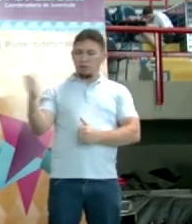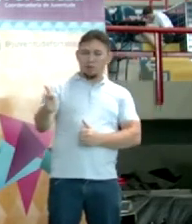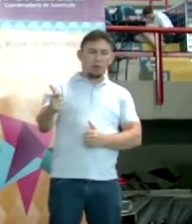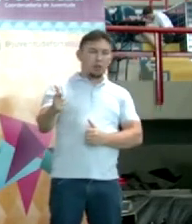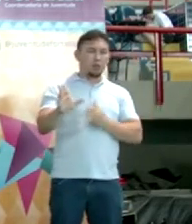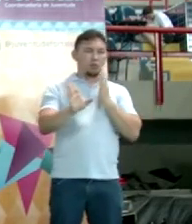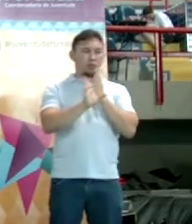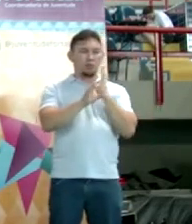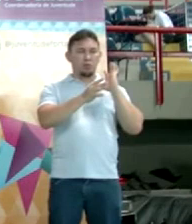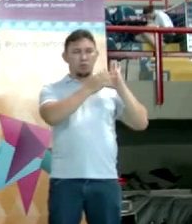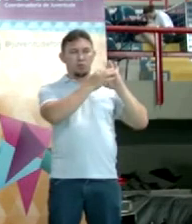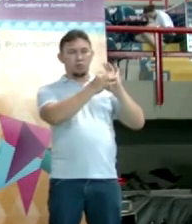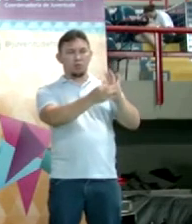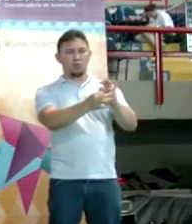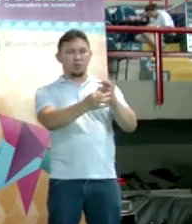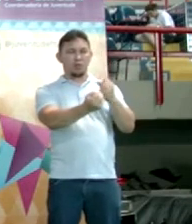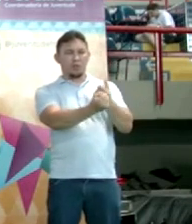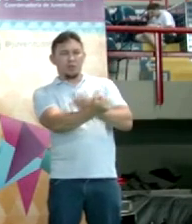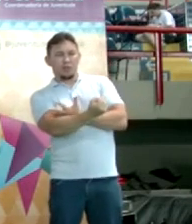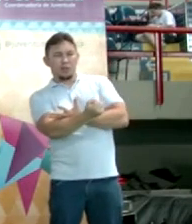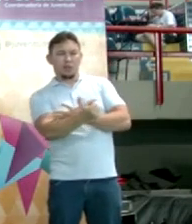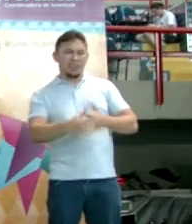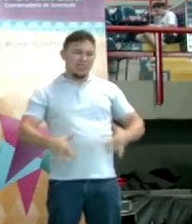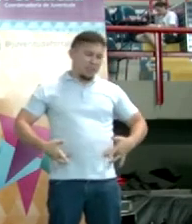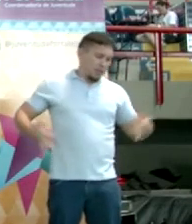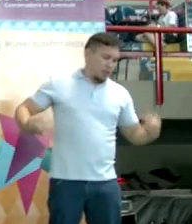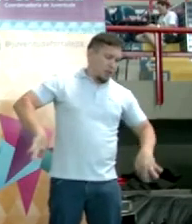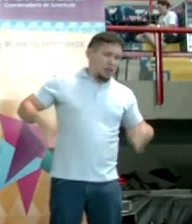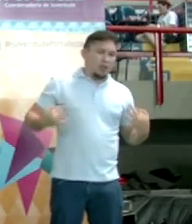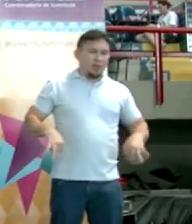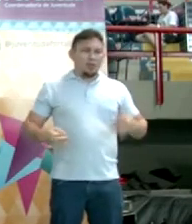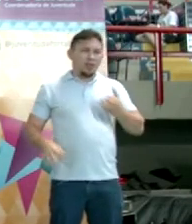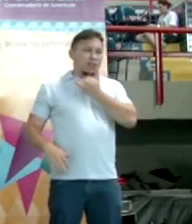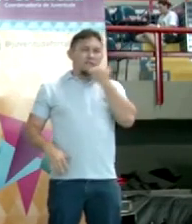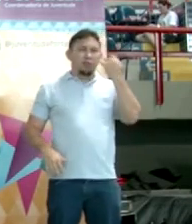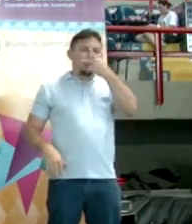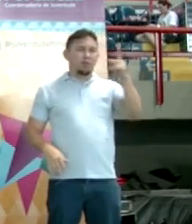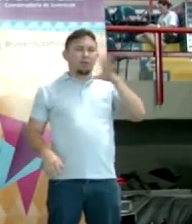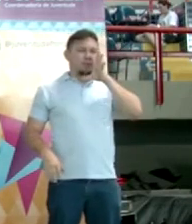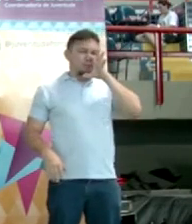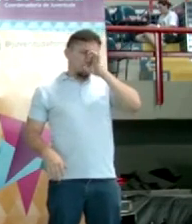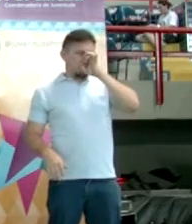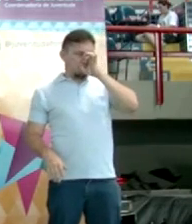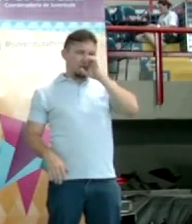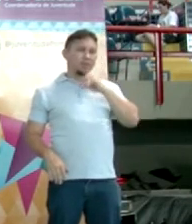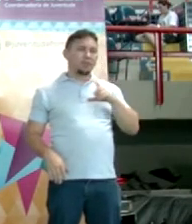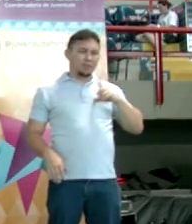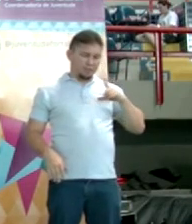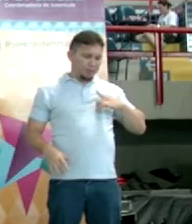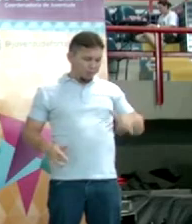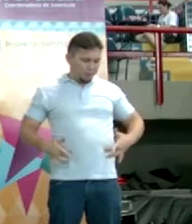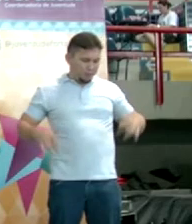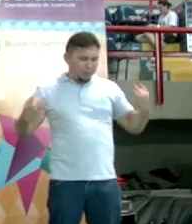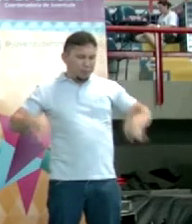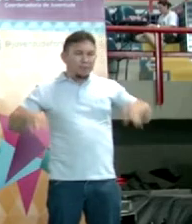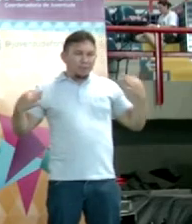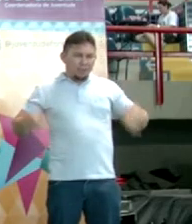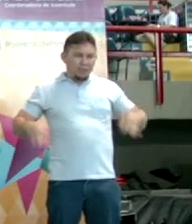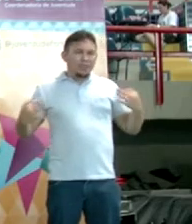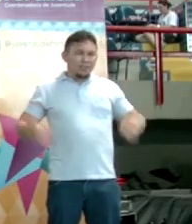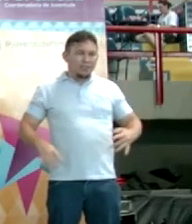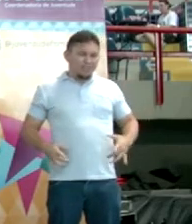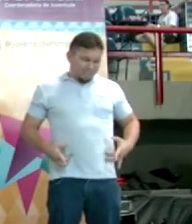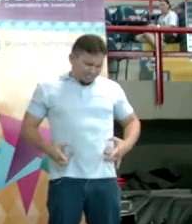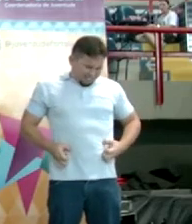estão diretamente ligadas ao quê? A ser mais sensível à dor da cólica menstrual do que as outras. E existe realmente cólica menstrual. Esse negócio de dizer que é incômodo